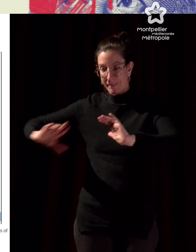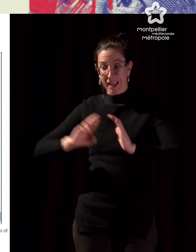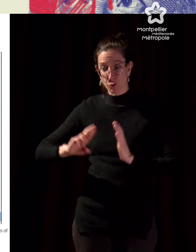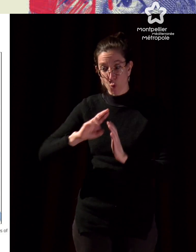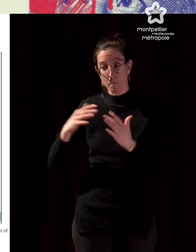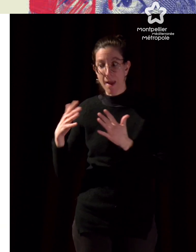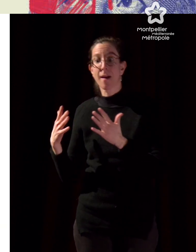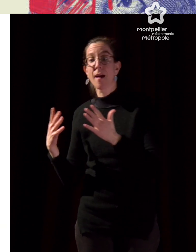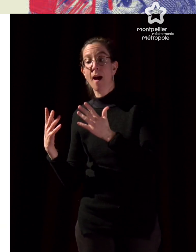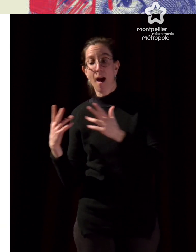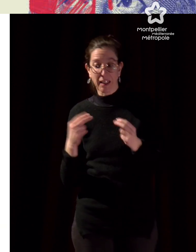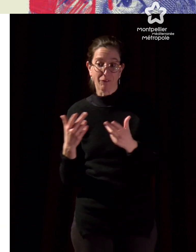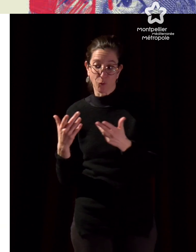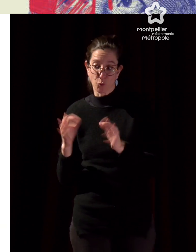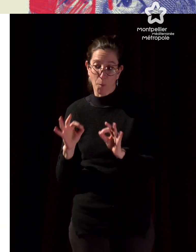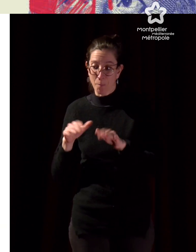Danube.